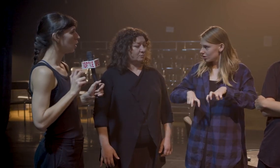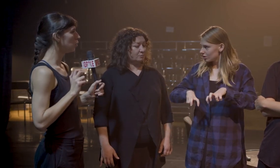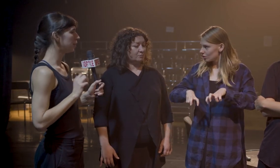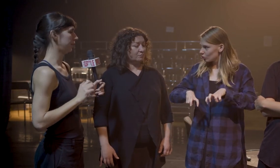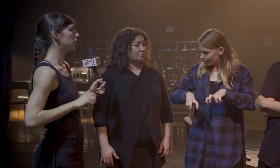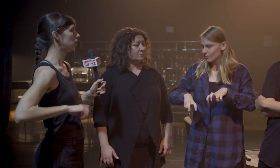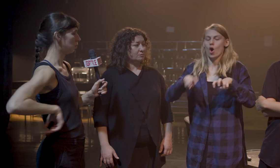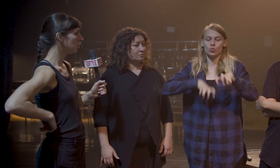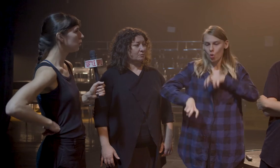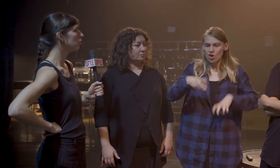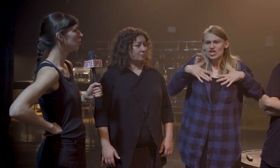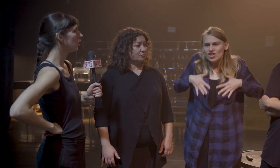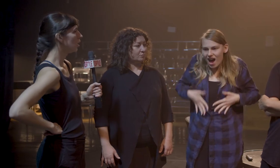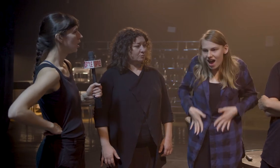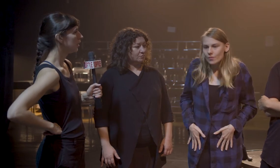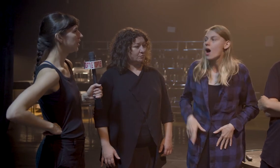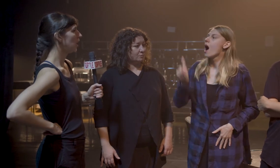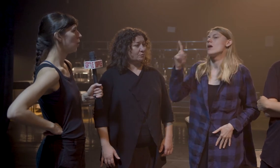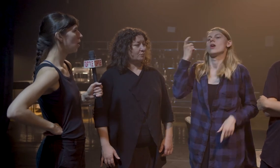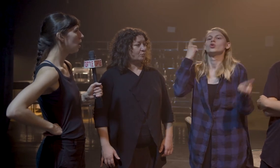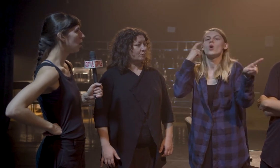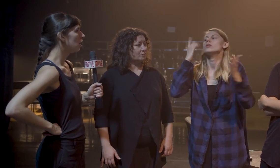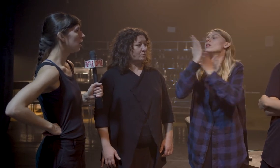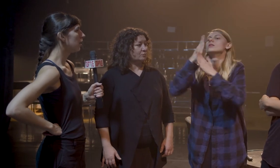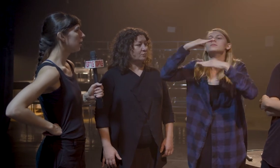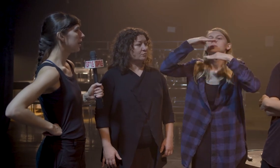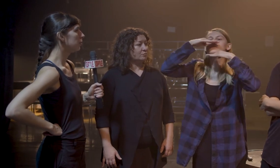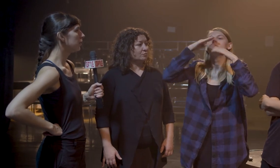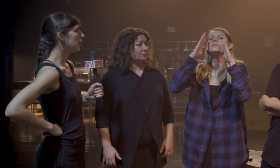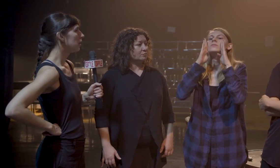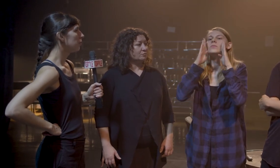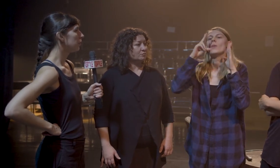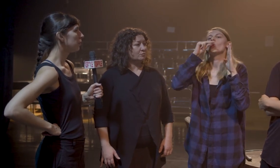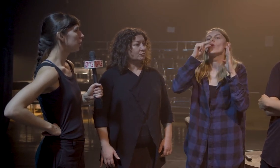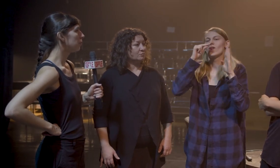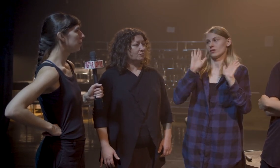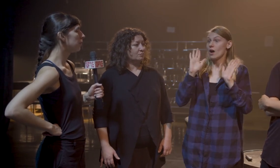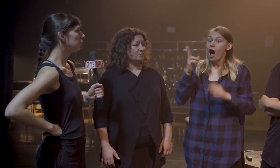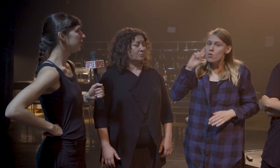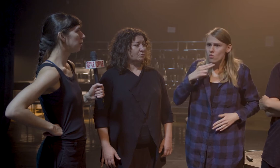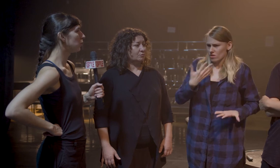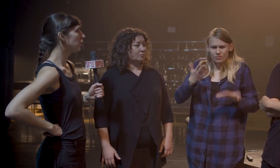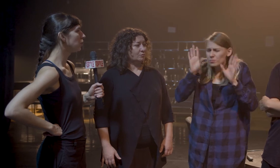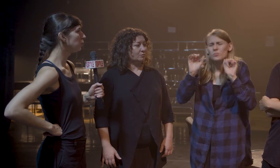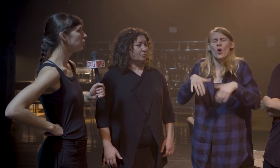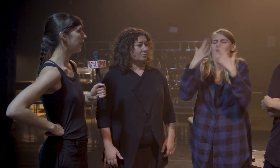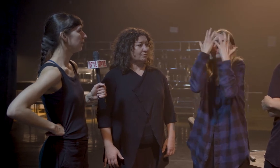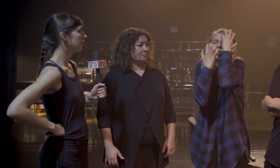Ruch, że ruch i ciało, jakby mam to samo, tylko nie mówię.